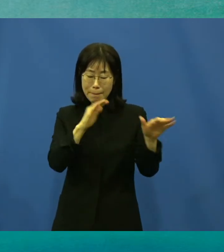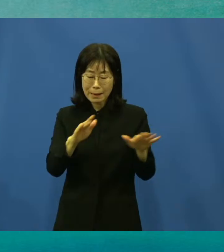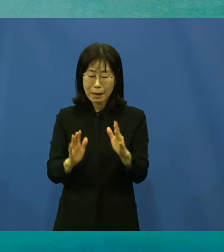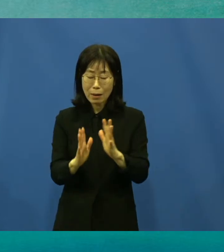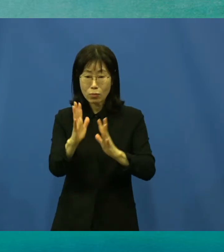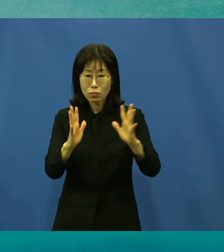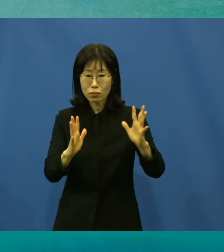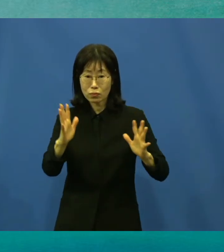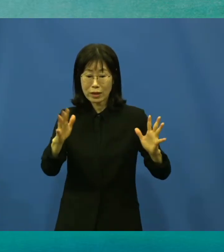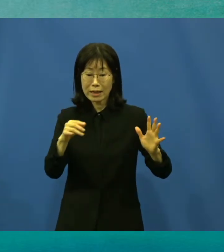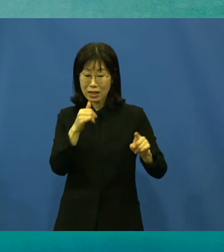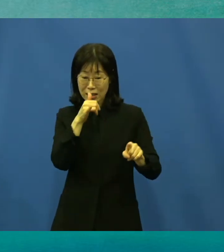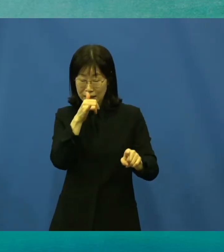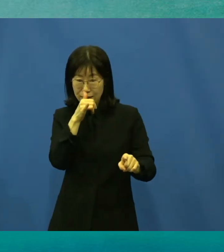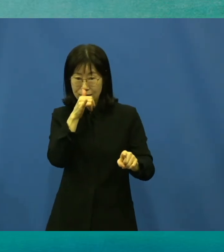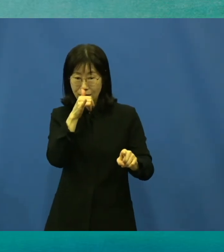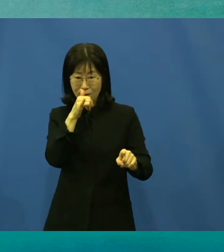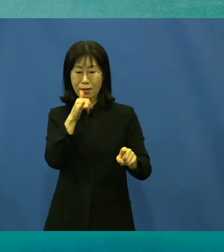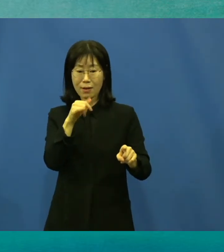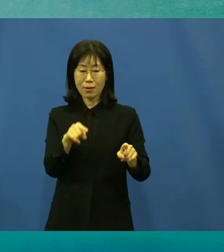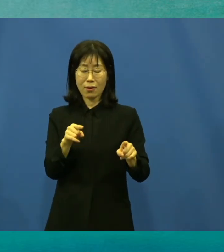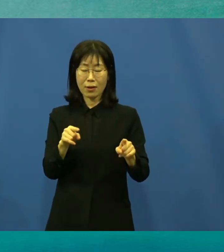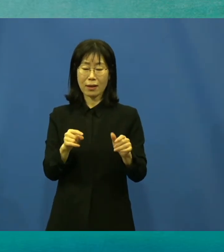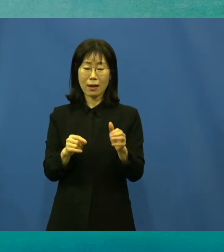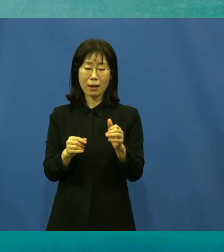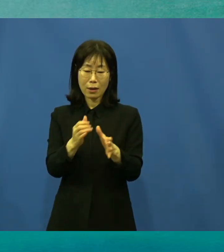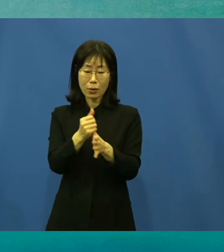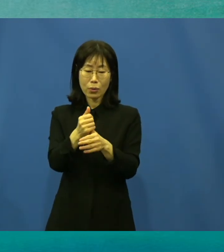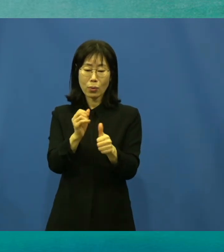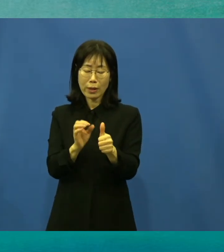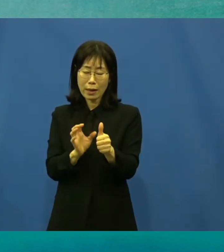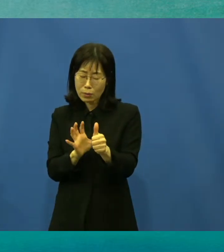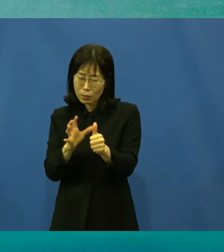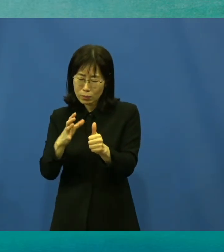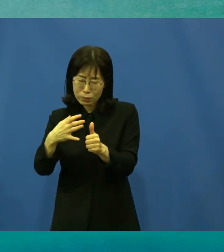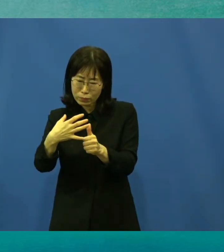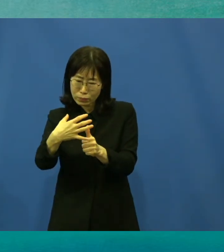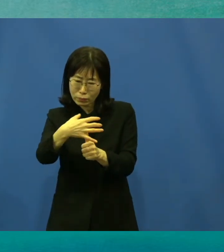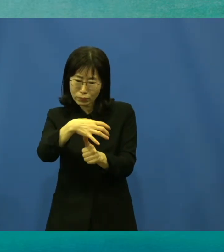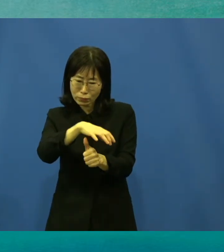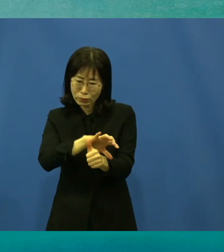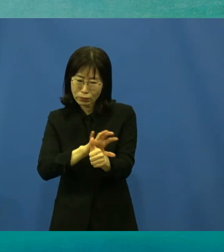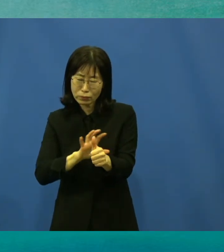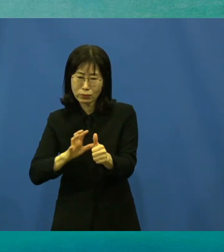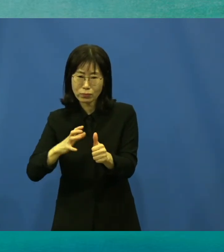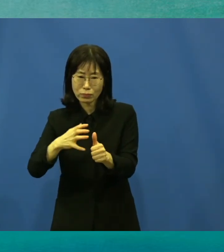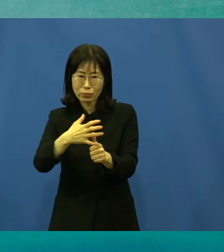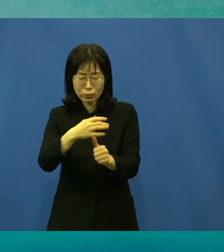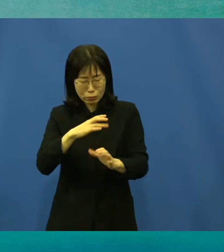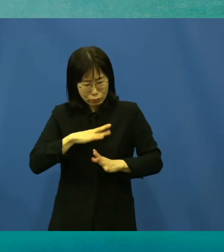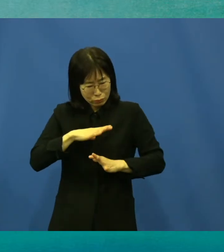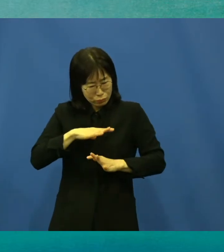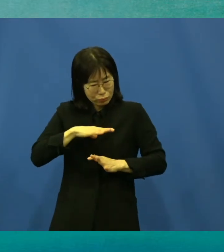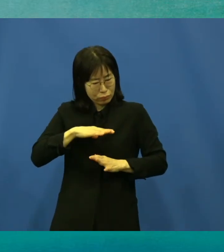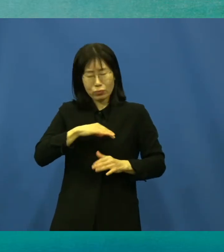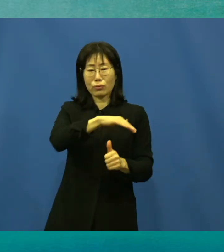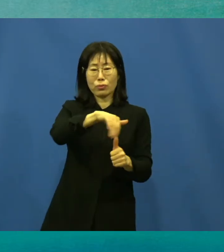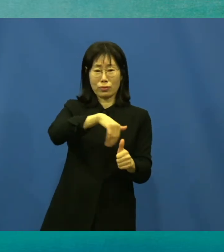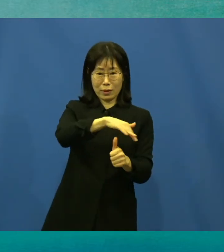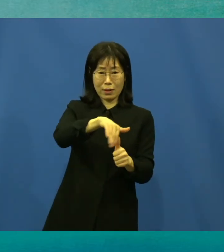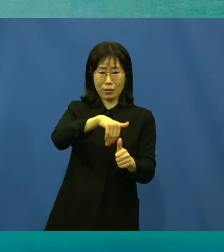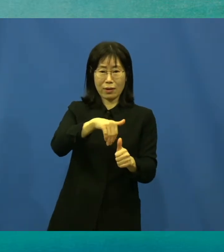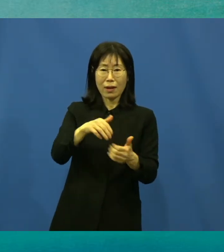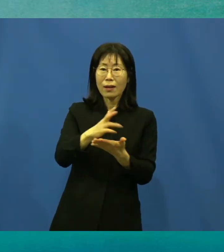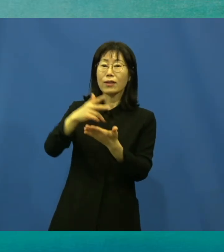산의 뿌리까지 내려가 싸우며 땅이 그 빗장으로 나를 오랫동안 막아싸우나 나의 하나님